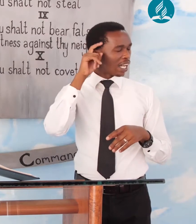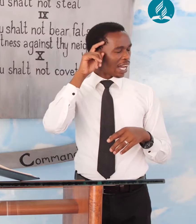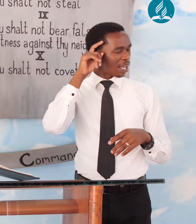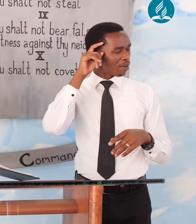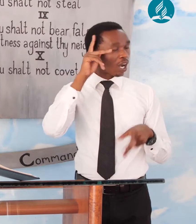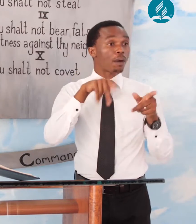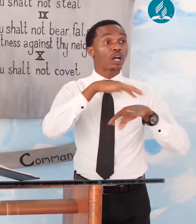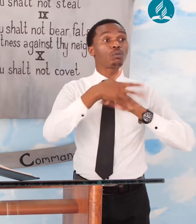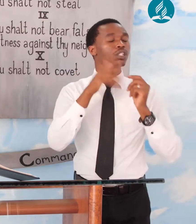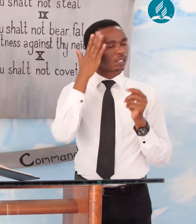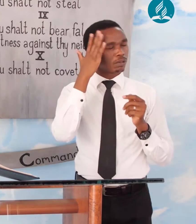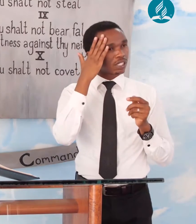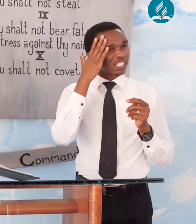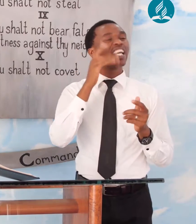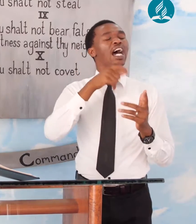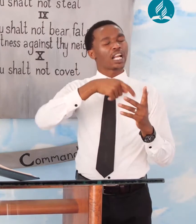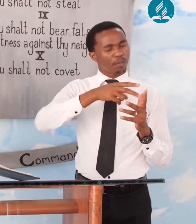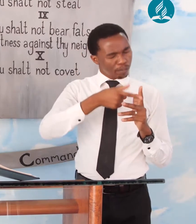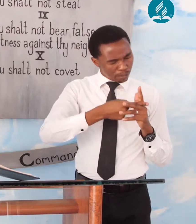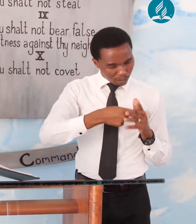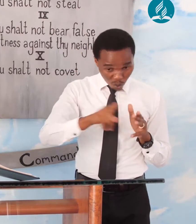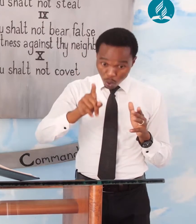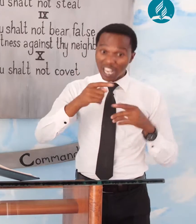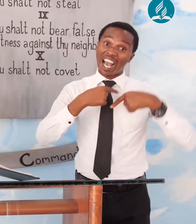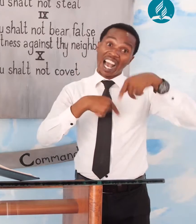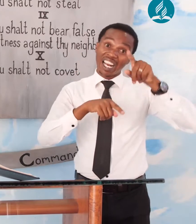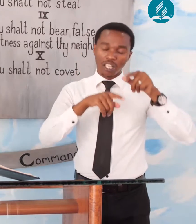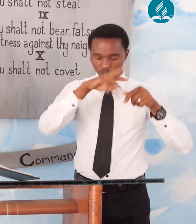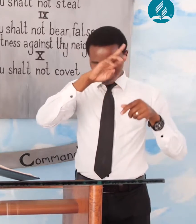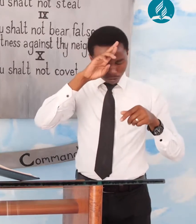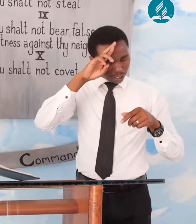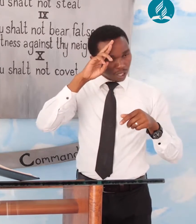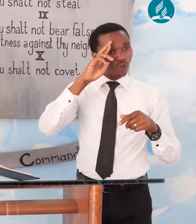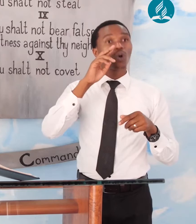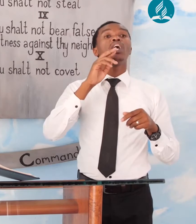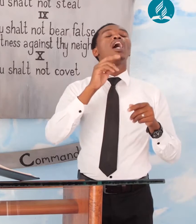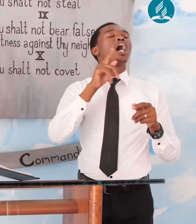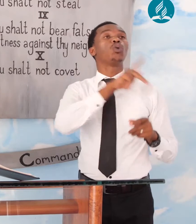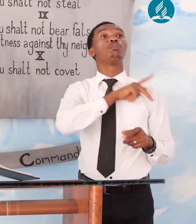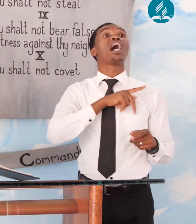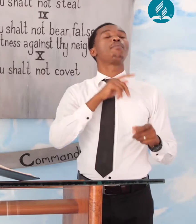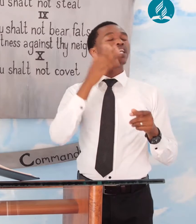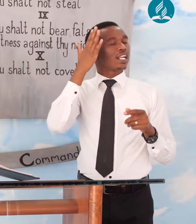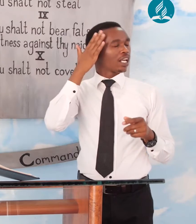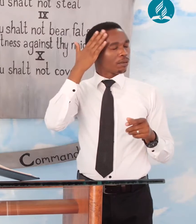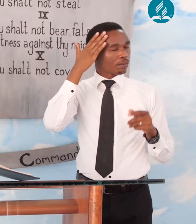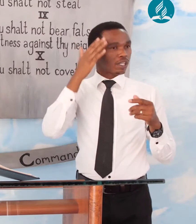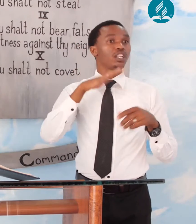byaryamaze kugira no kwa farao arahunga aribwo yagiye aja kwa